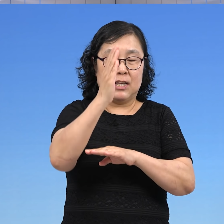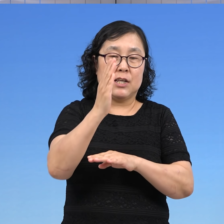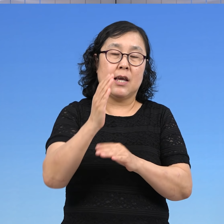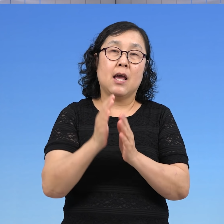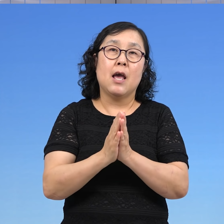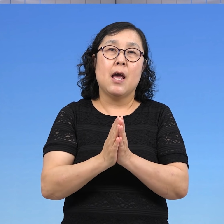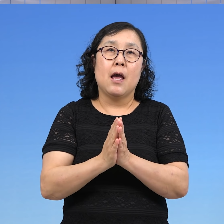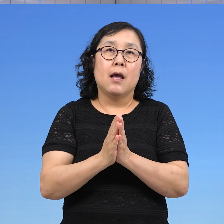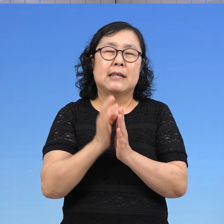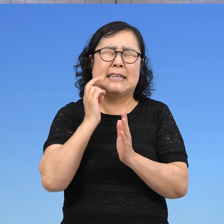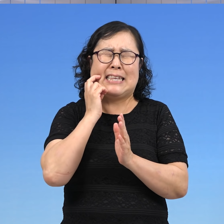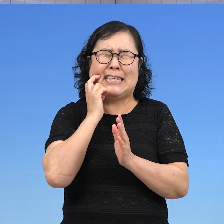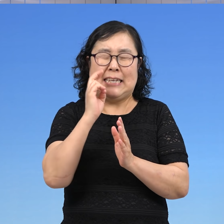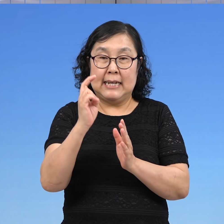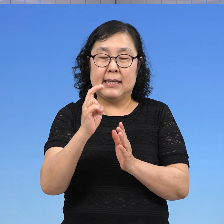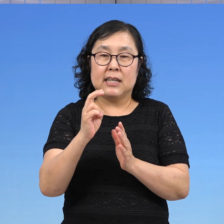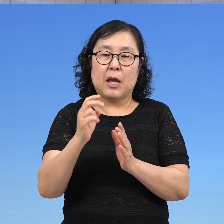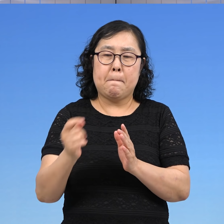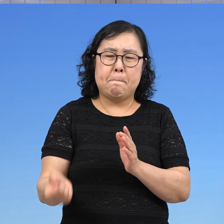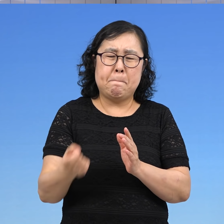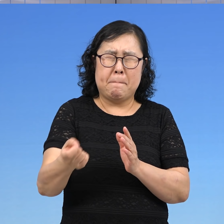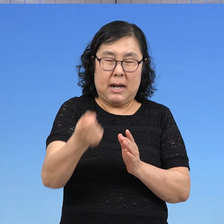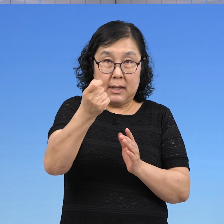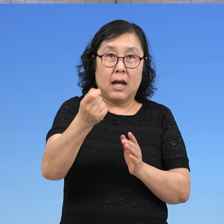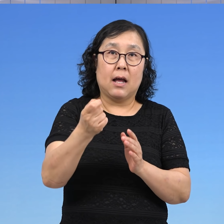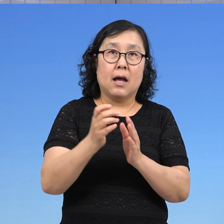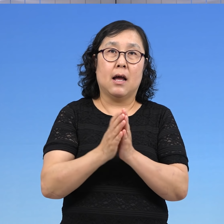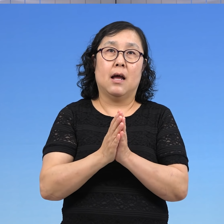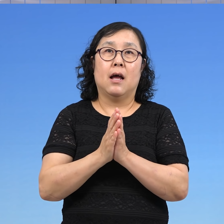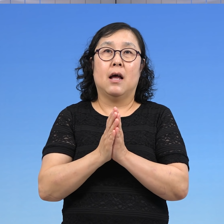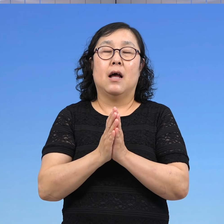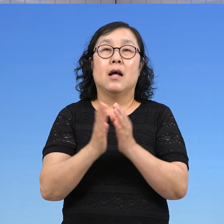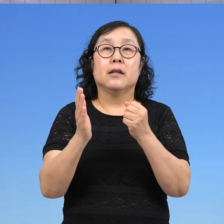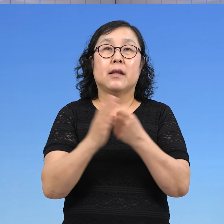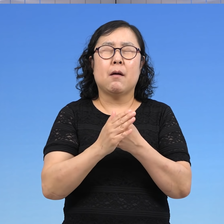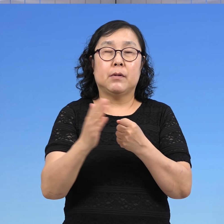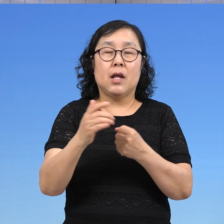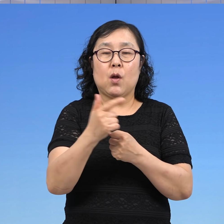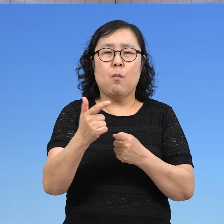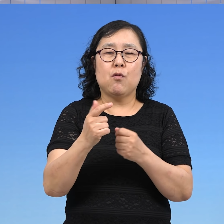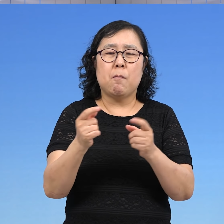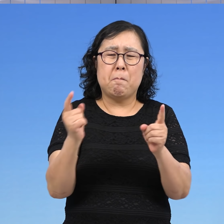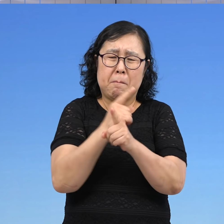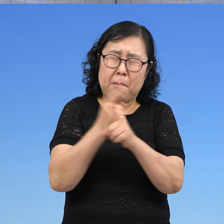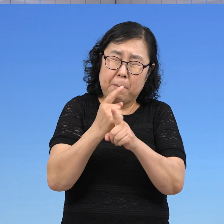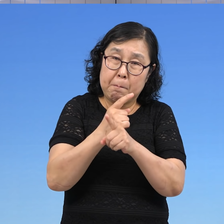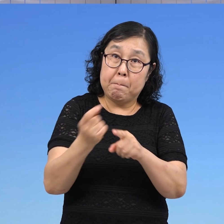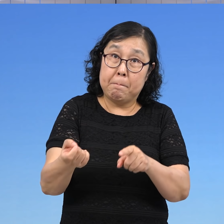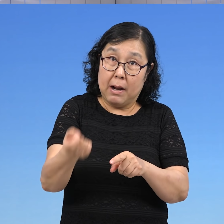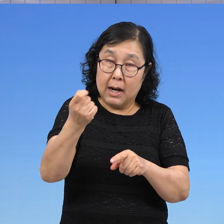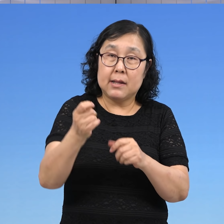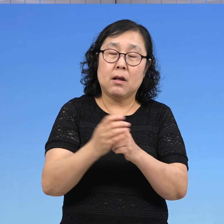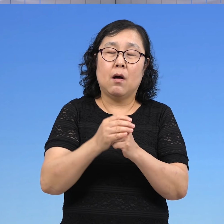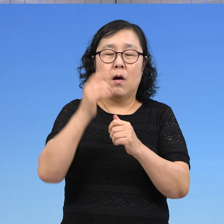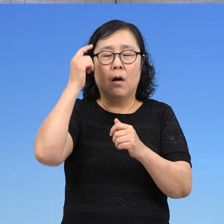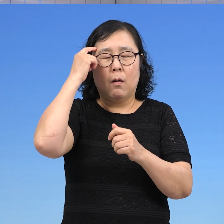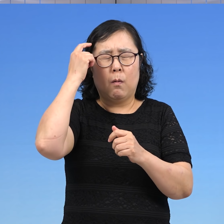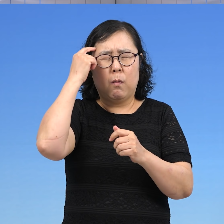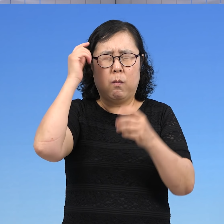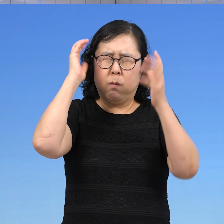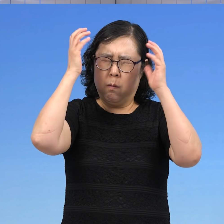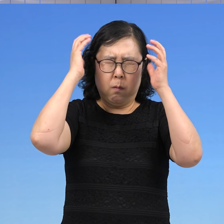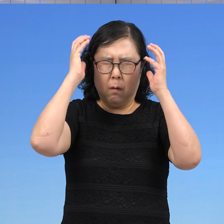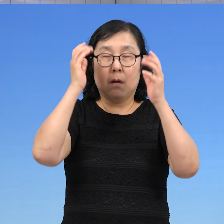가속화 사회 막 너무 정신없이 돌아가기 때문에 뭐 정신을 차릴 수가 없다 뭐 그런